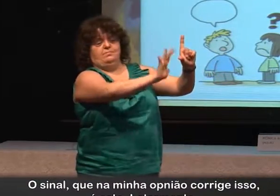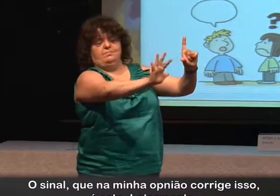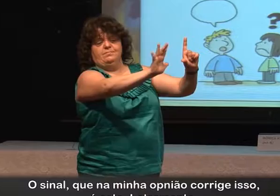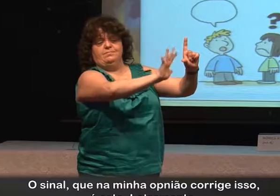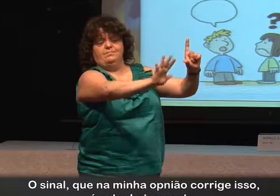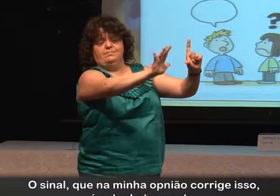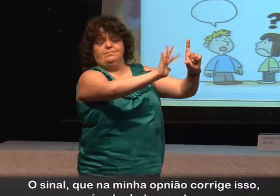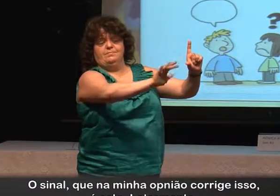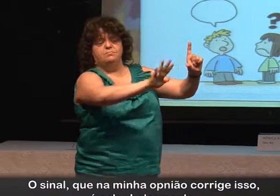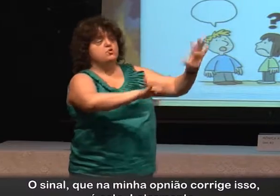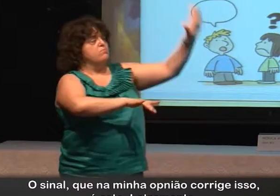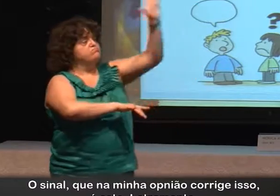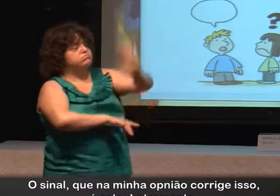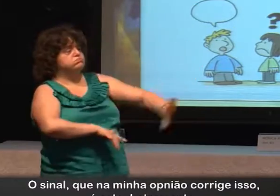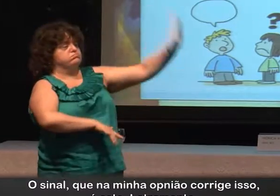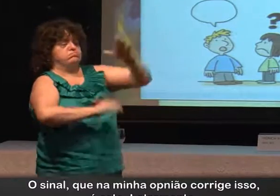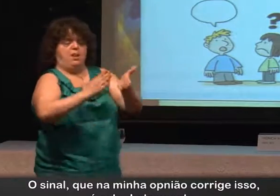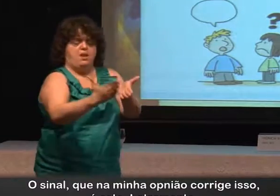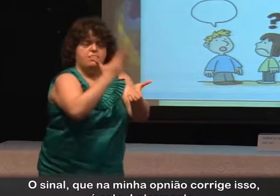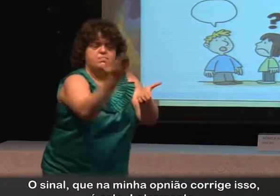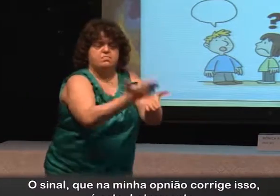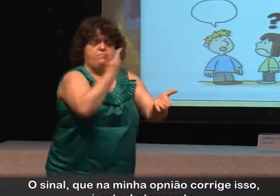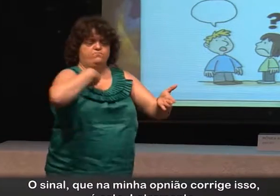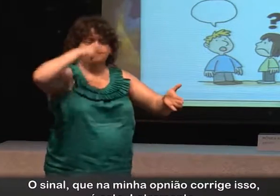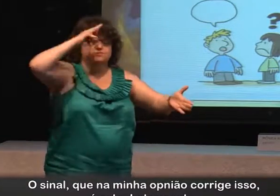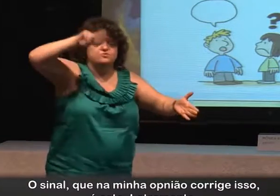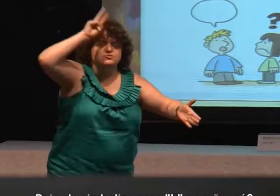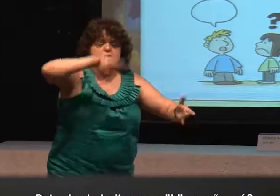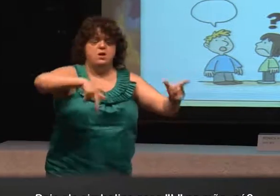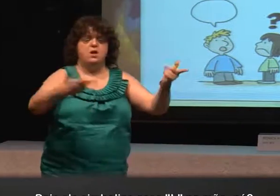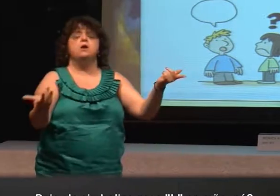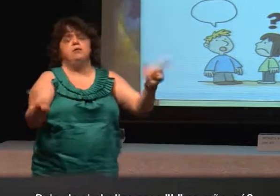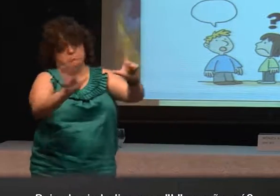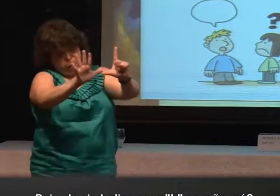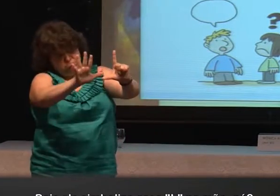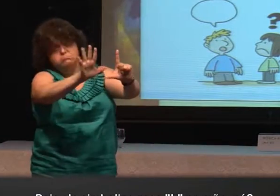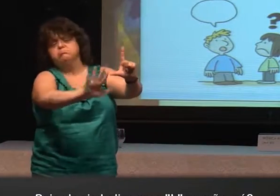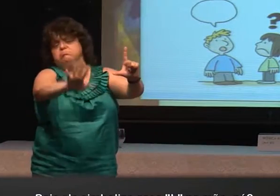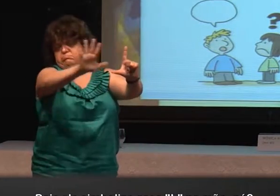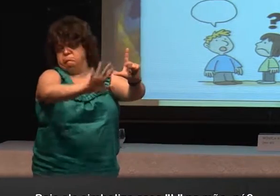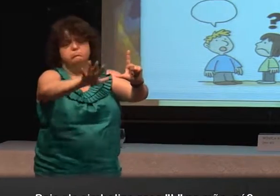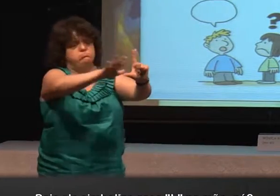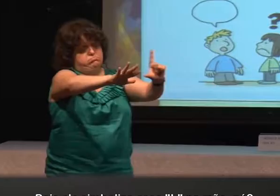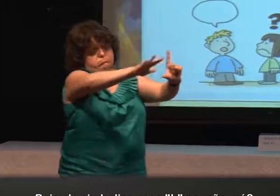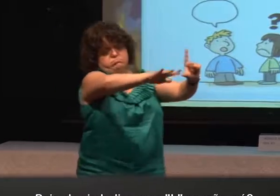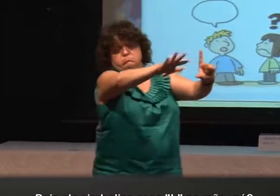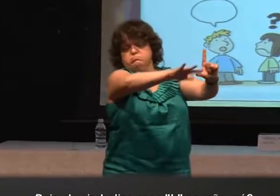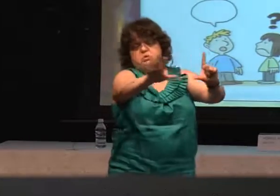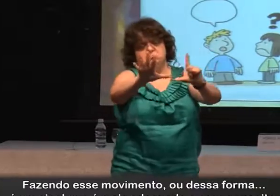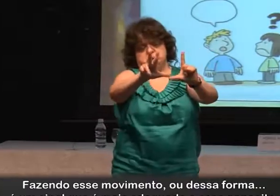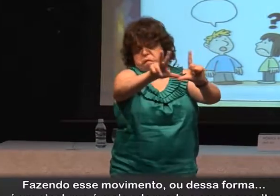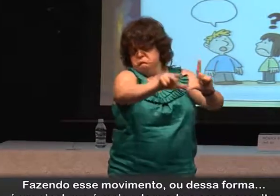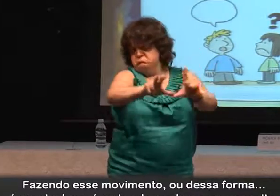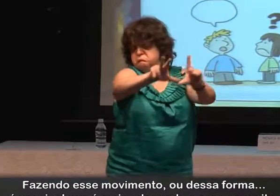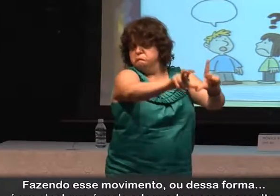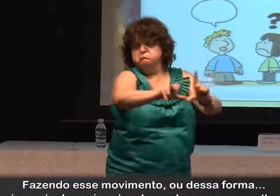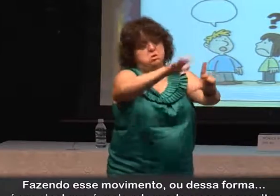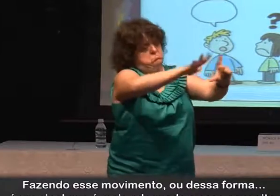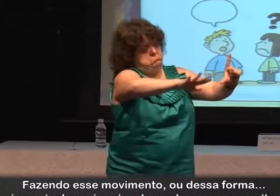que corrige esse é esse, letramento, porque ele simboliza esse L na mão, né? Fazendo esse movimento, ou